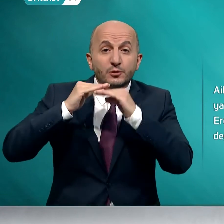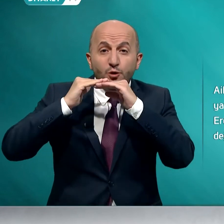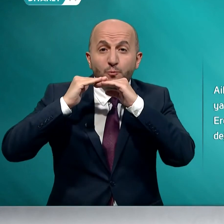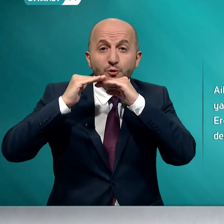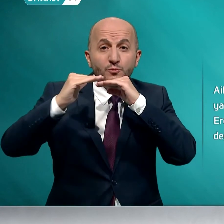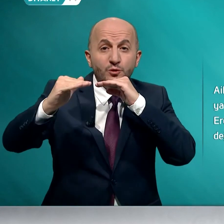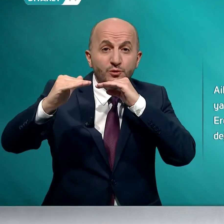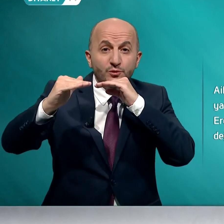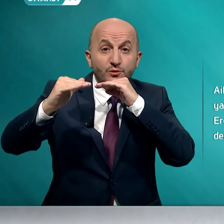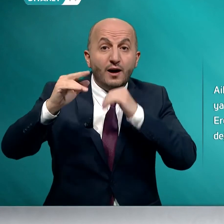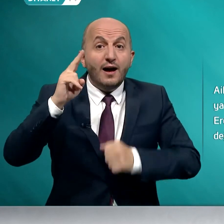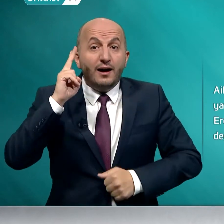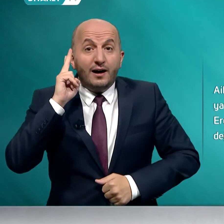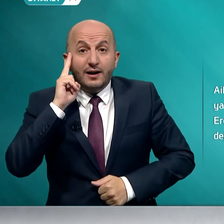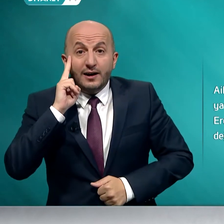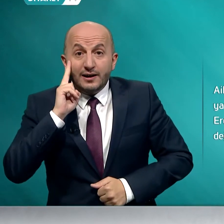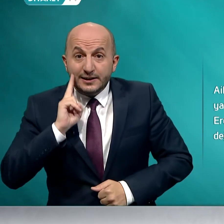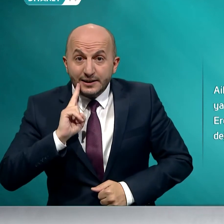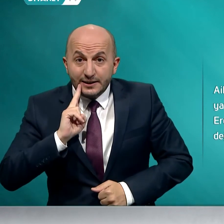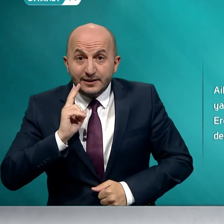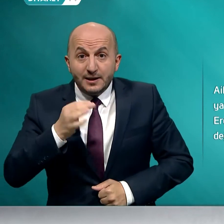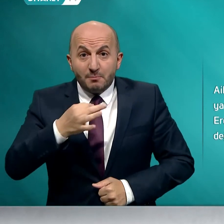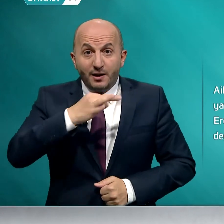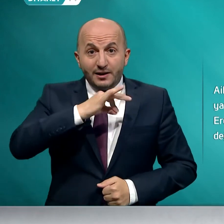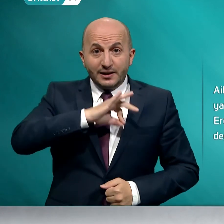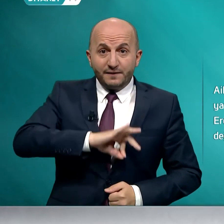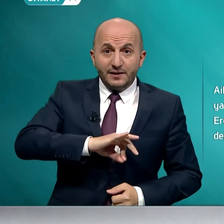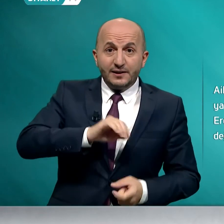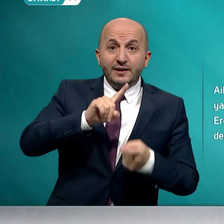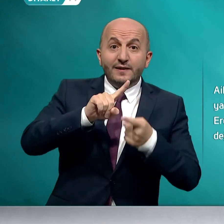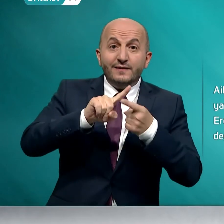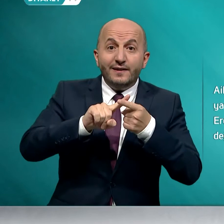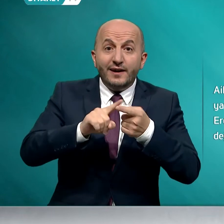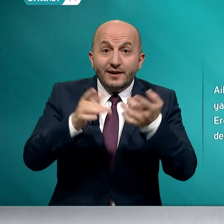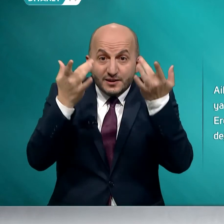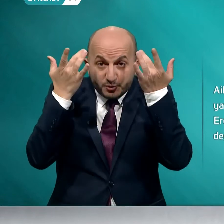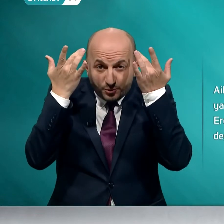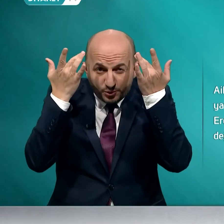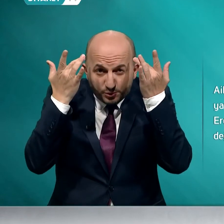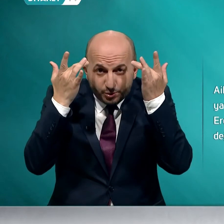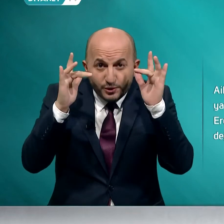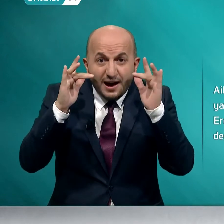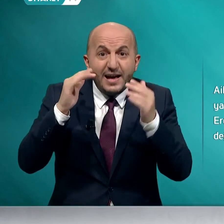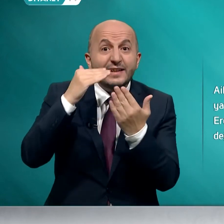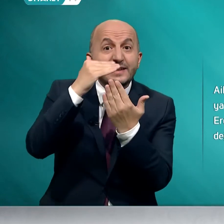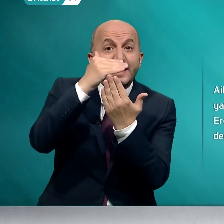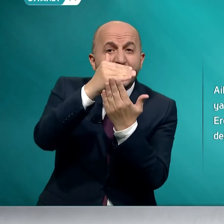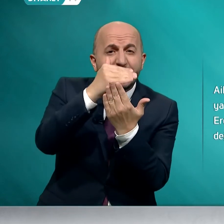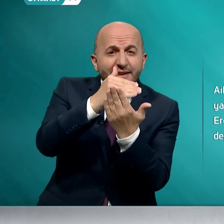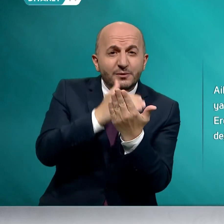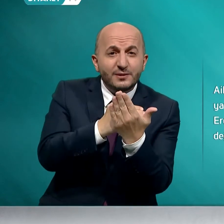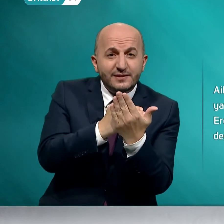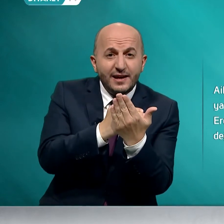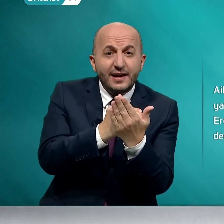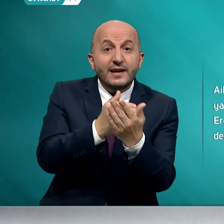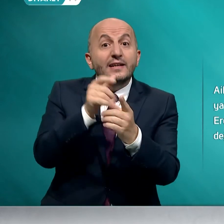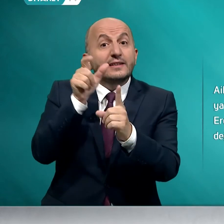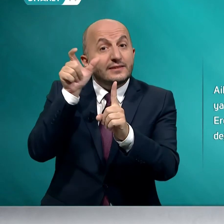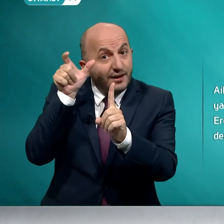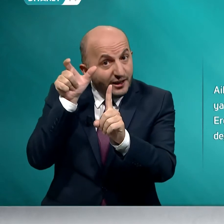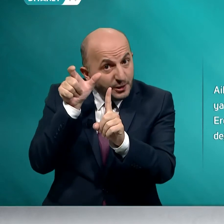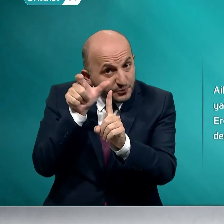Erdemli bir toplumun ahlaki, manevi ve kültürel